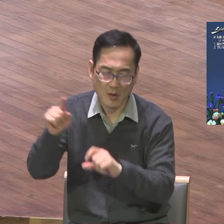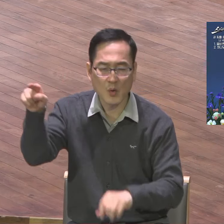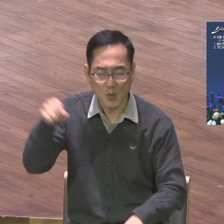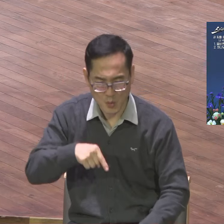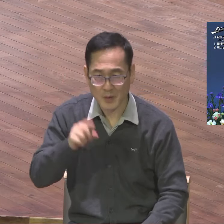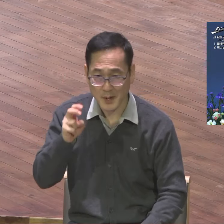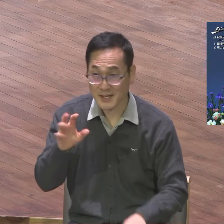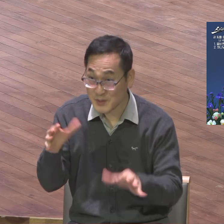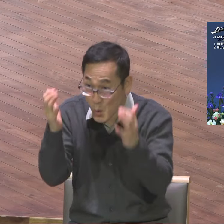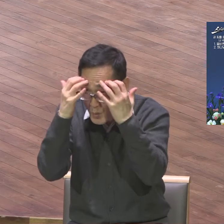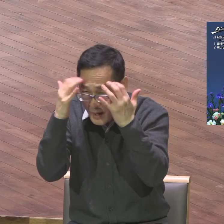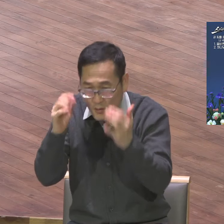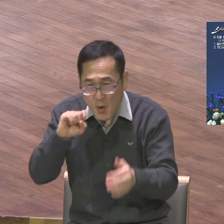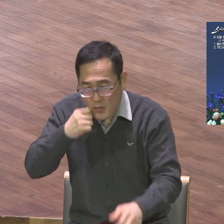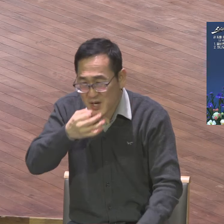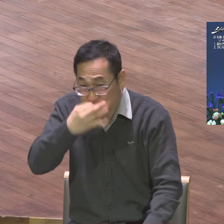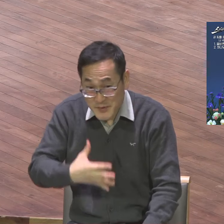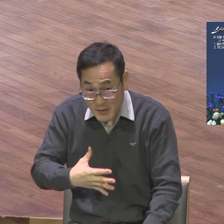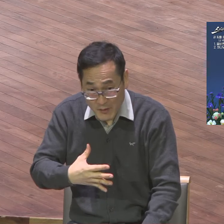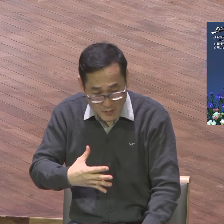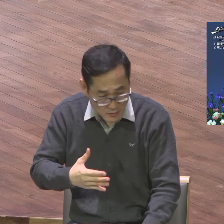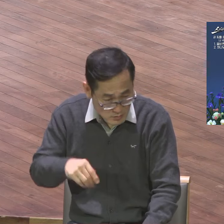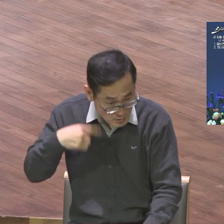이후에 갑질로 받았더라.